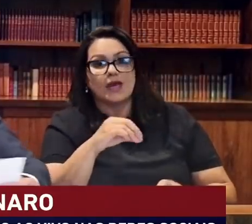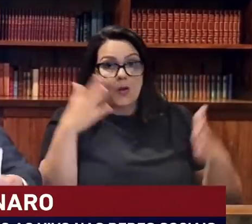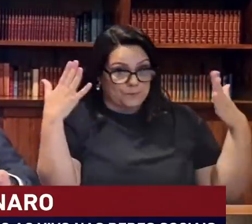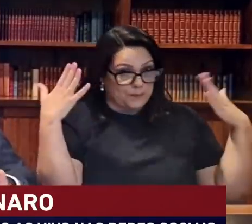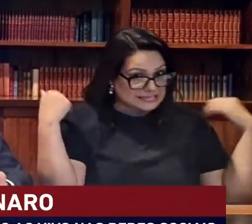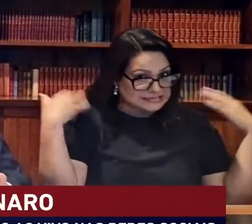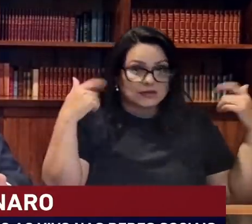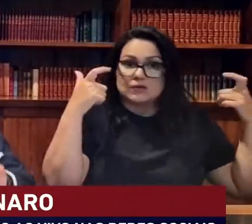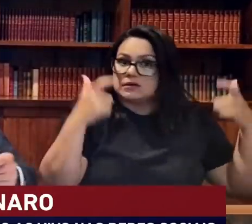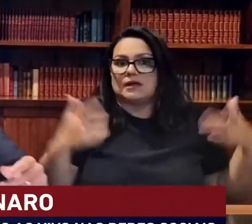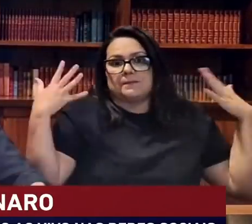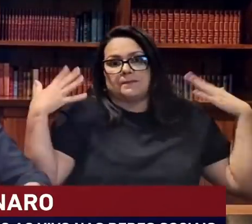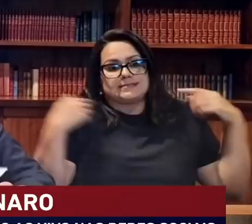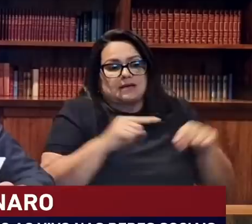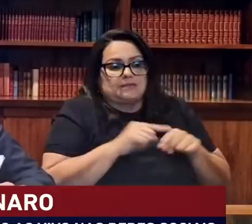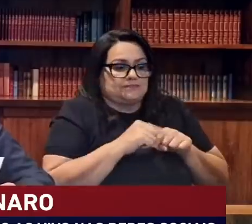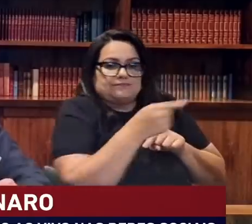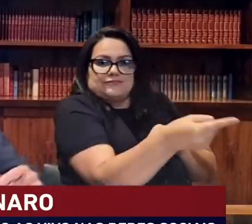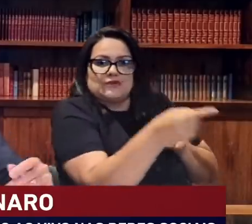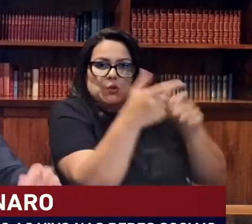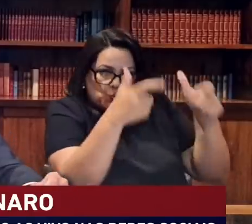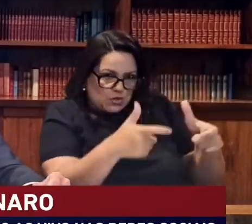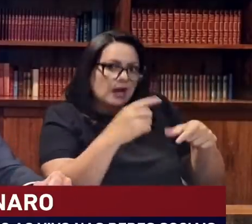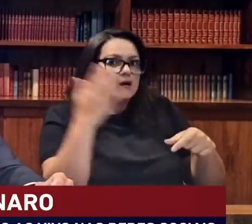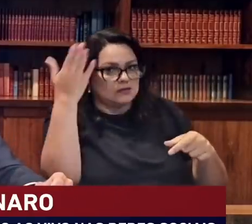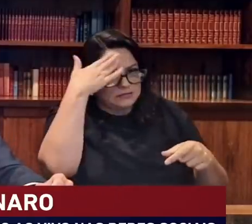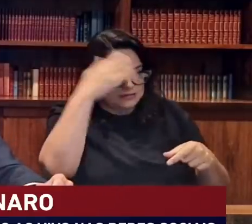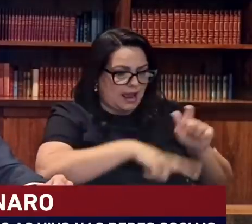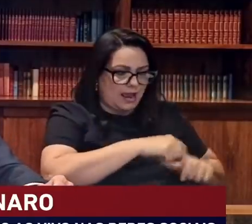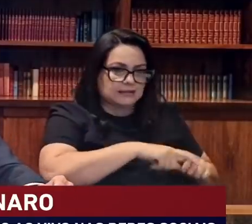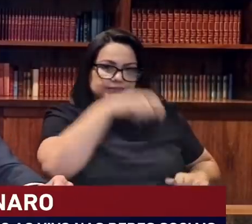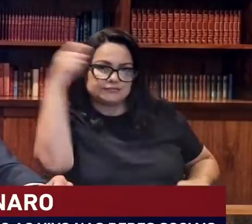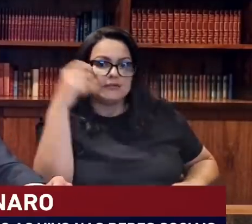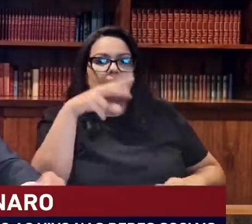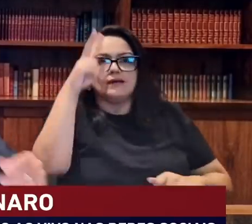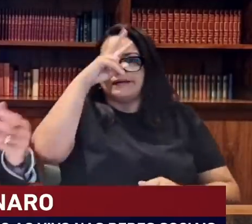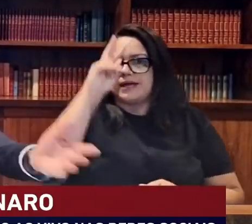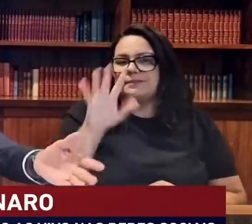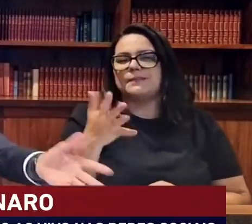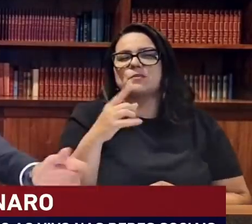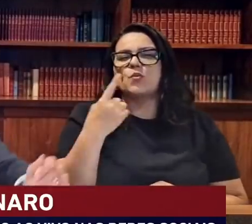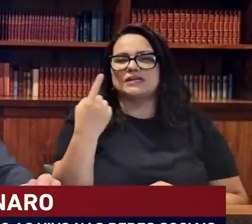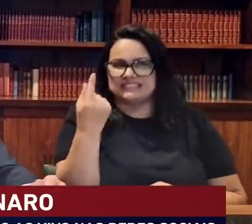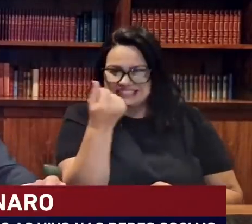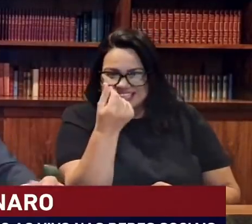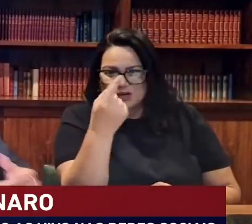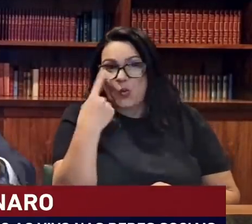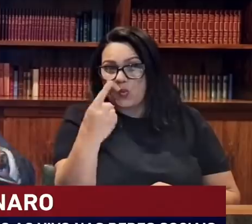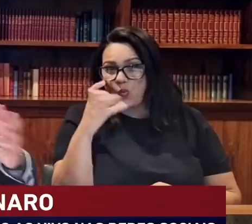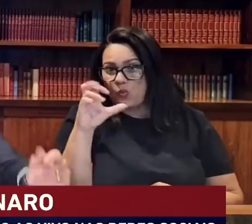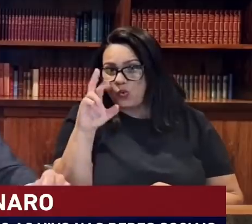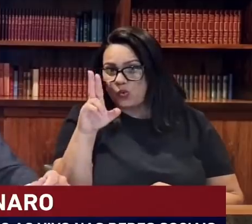na fronteira era passear em Pedro Rangel Caballero. Eu lembro muito bem que um cruzeiro equivalia a 11 Guaranis.